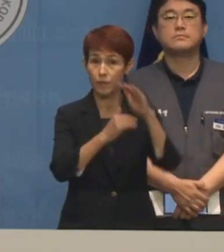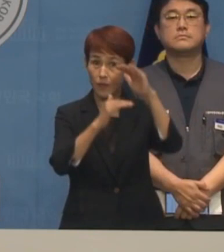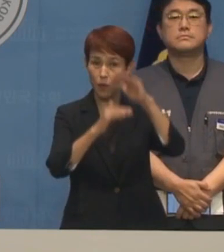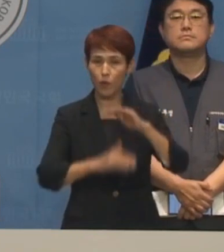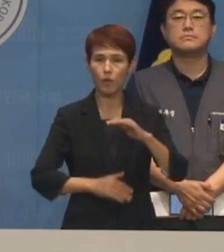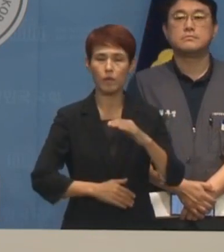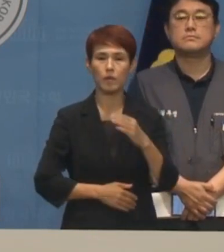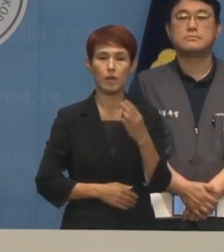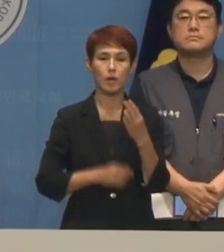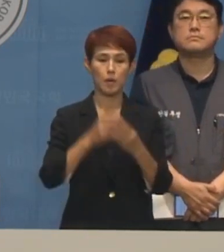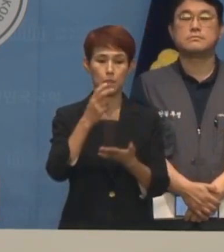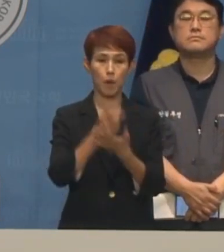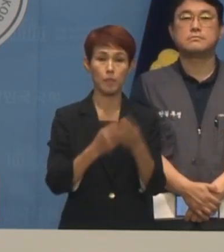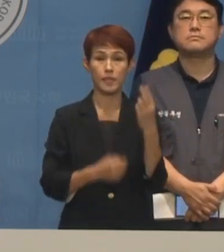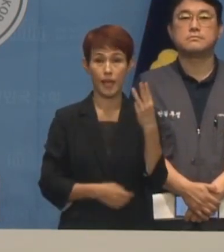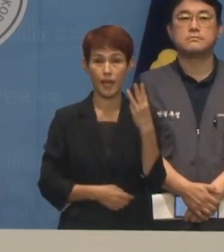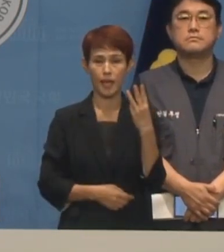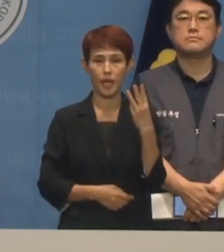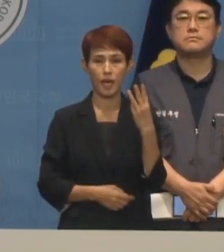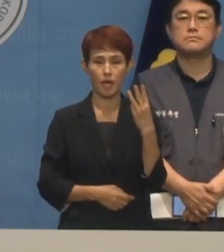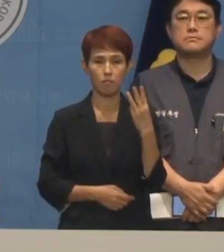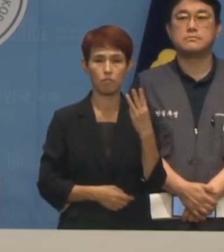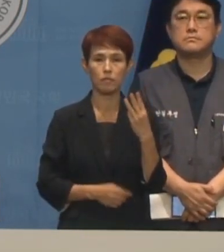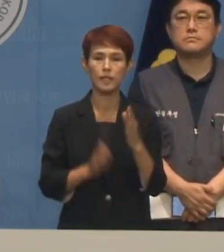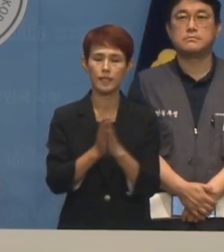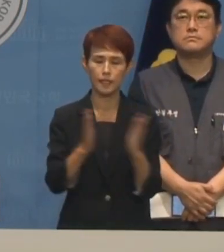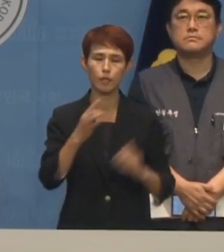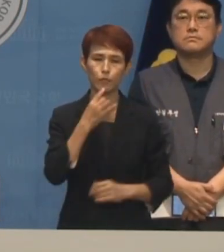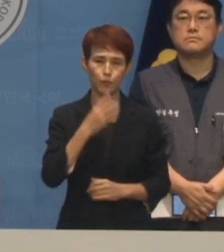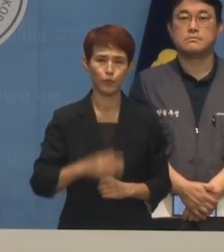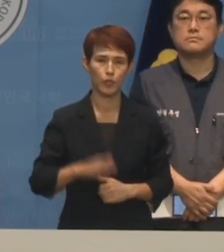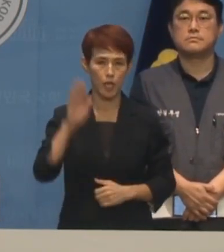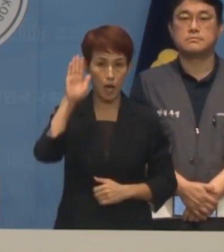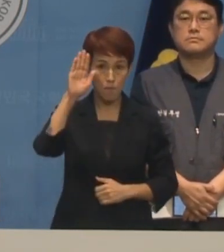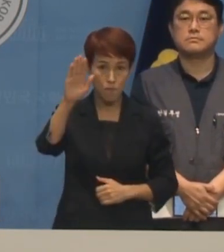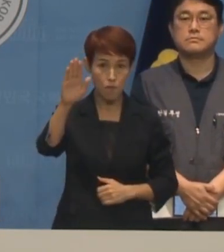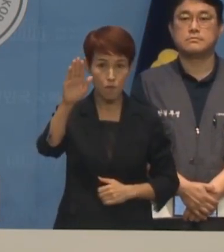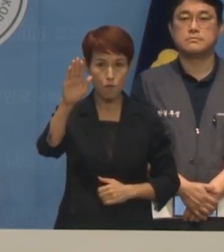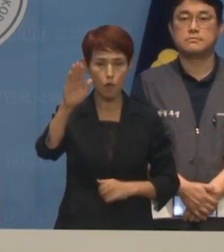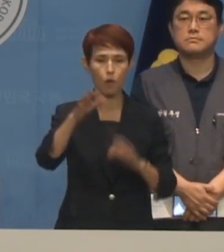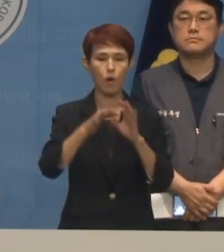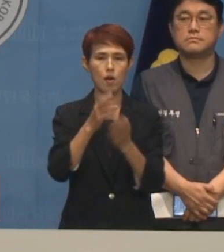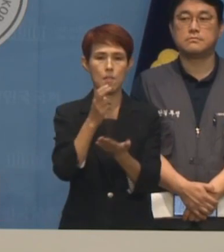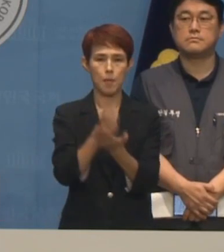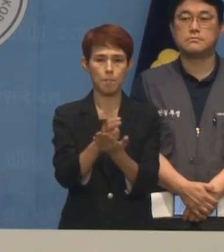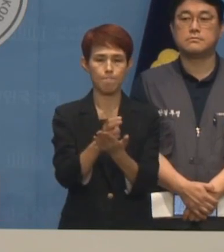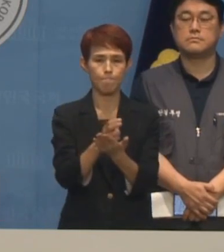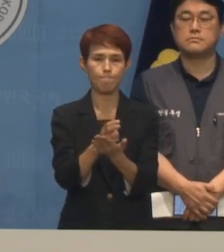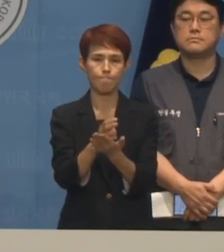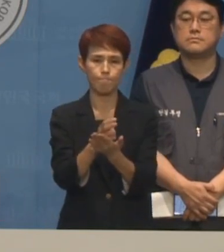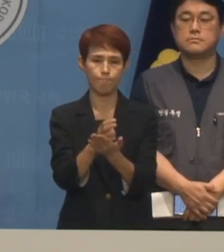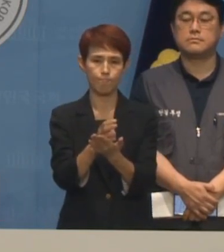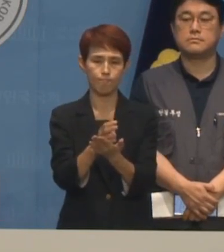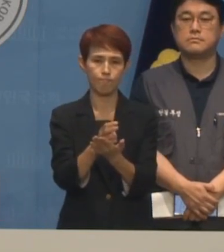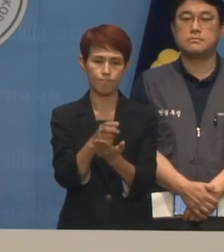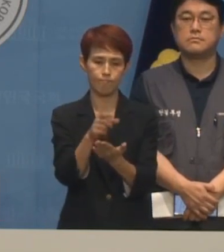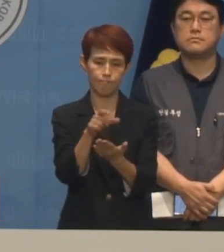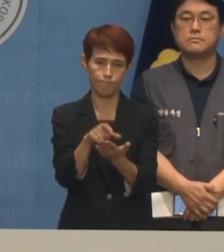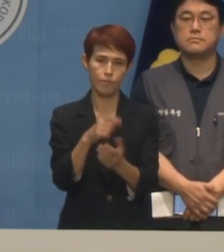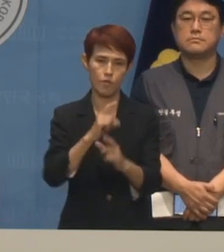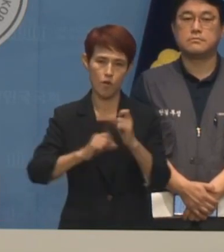3개 법안은 시작에 지나지 않습니다. 앞으로 더 많은 제도 개선 사항들을 담은